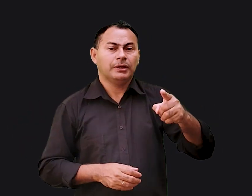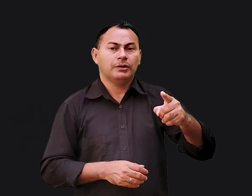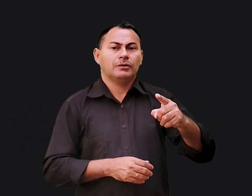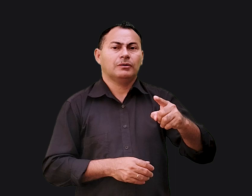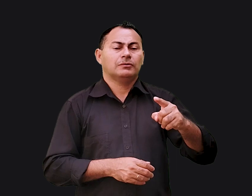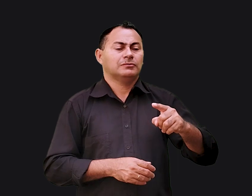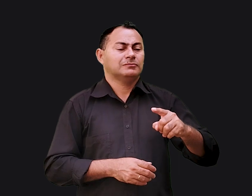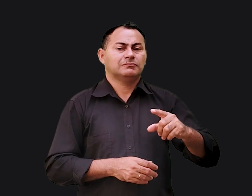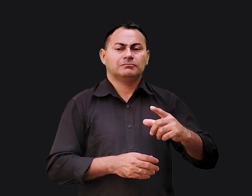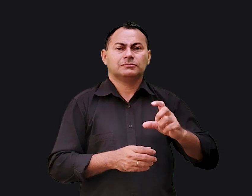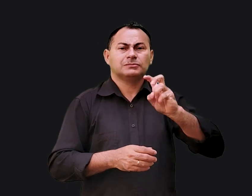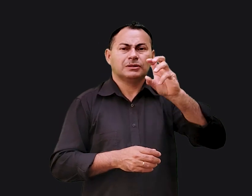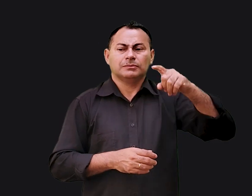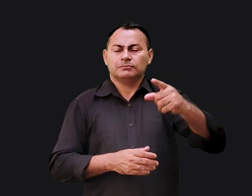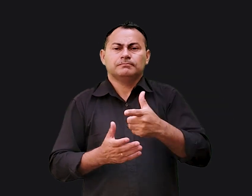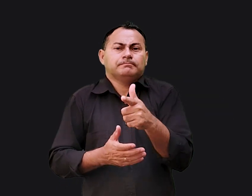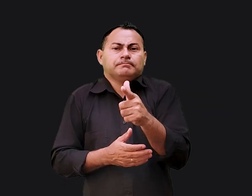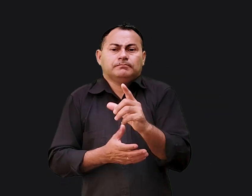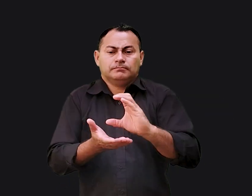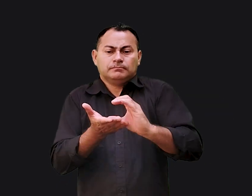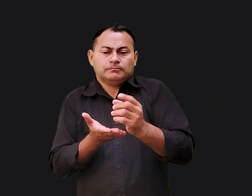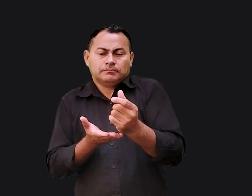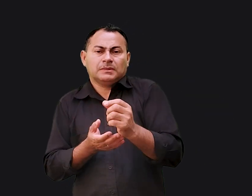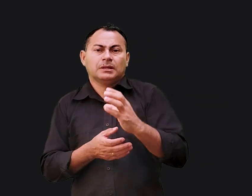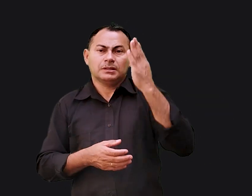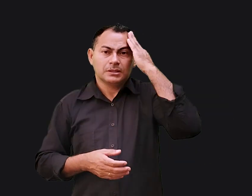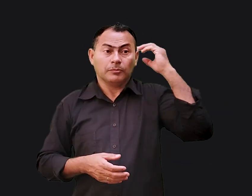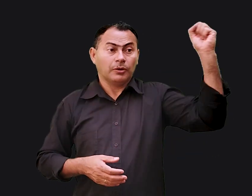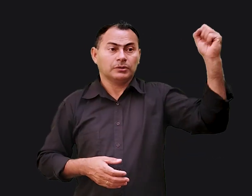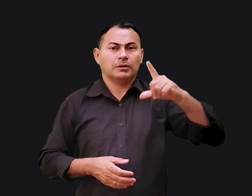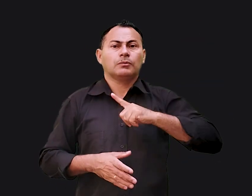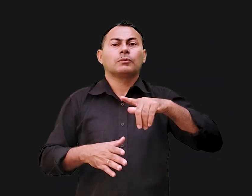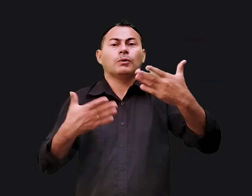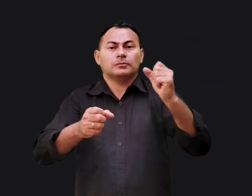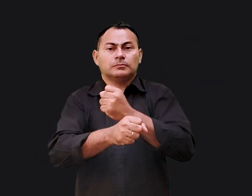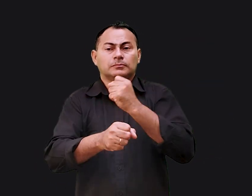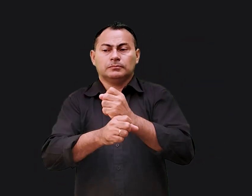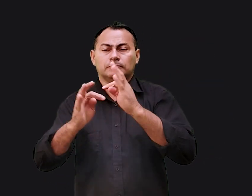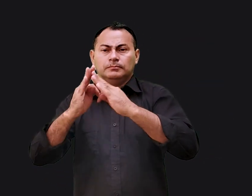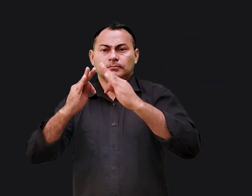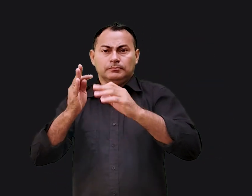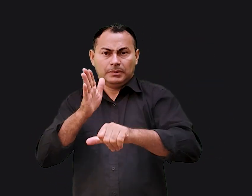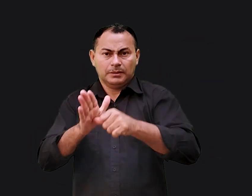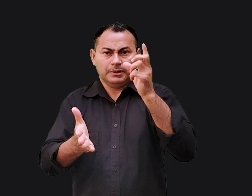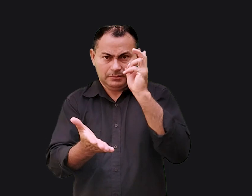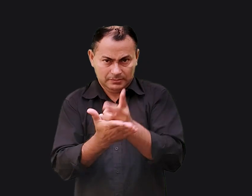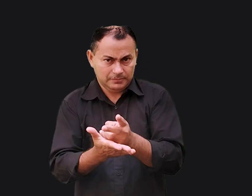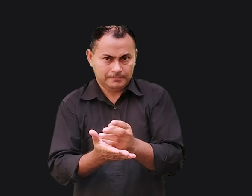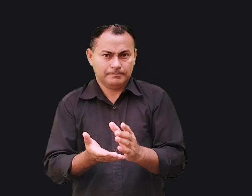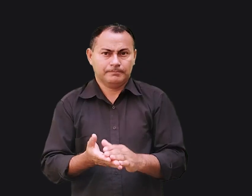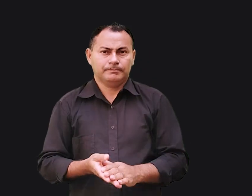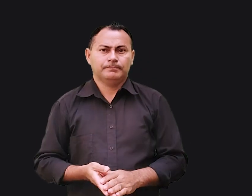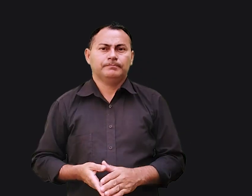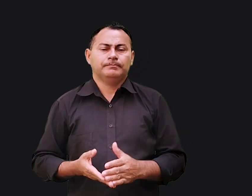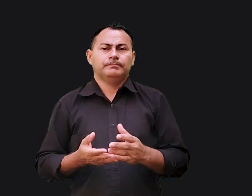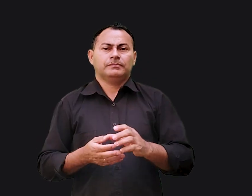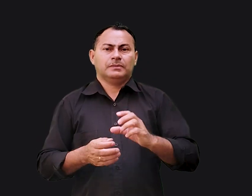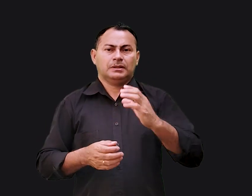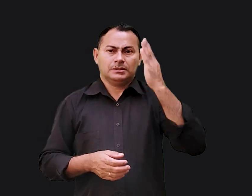exilados maltrapilhos. Eles não tinham os recursos que Salomão teve quando construiu o templo pela primeira vez.